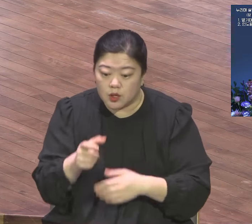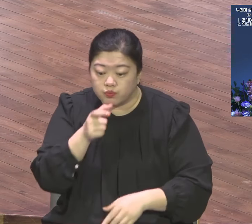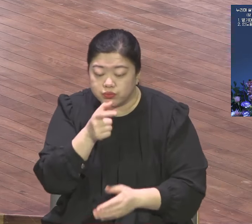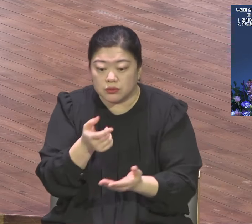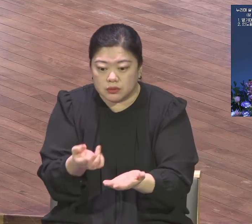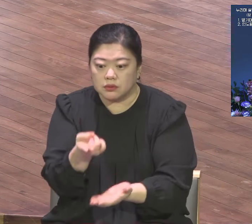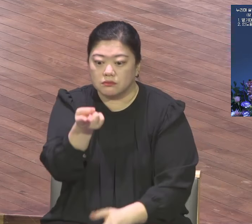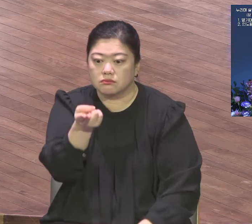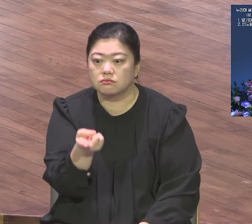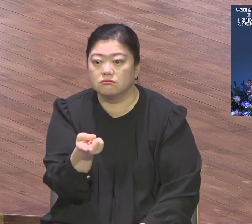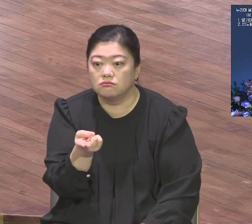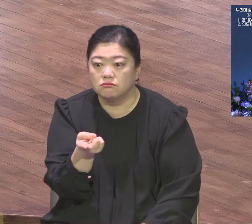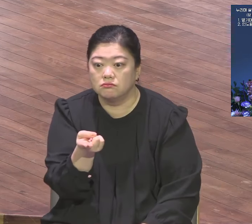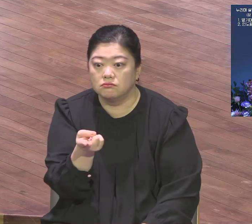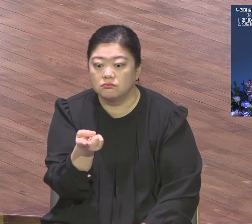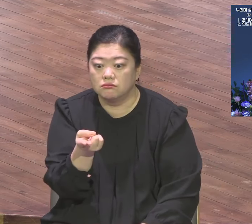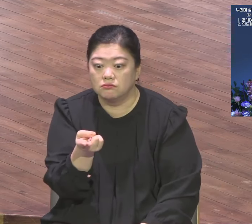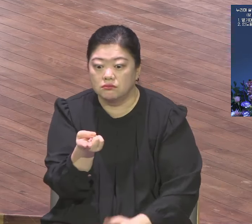누우면 그냥 돼요.